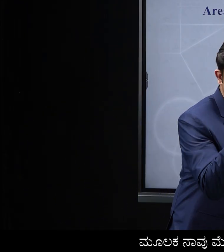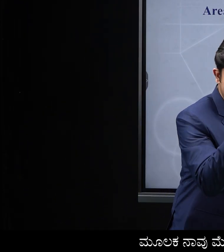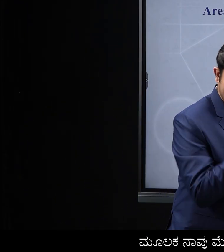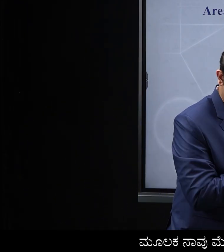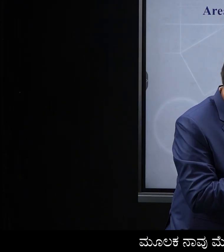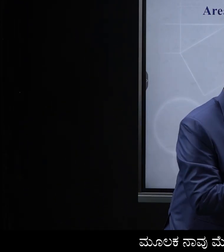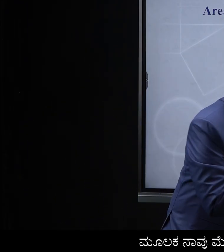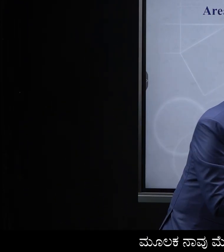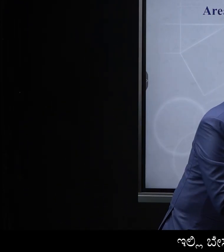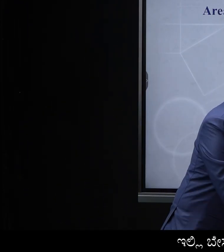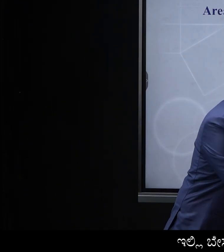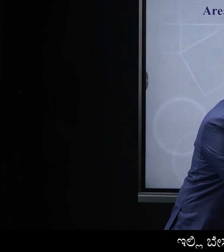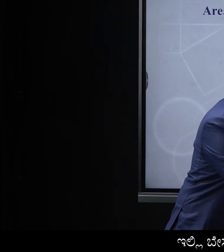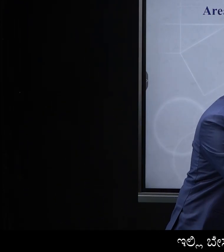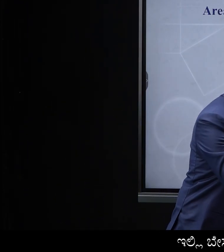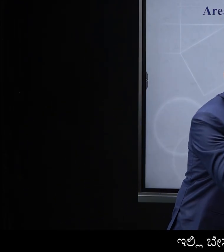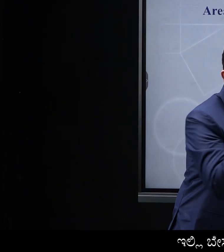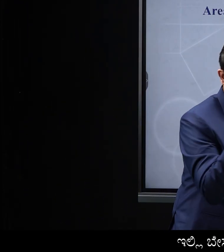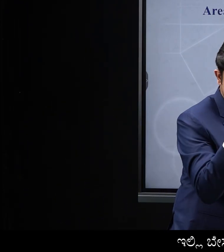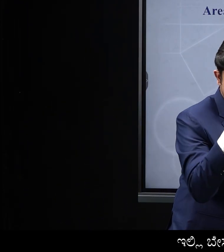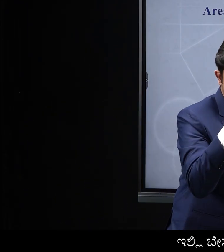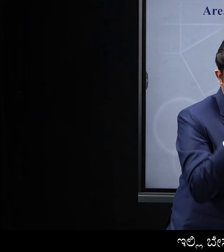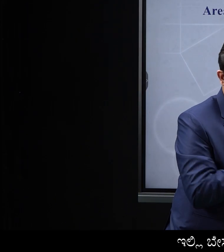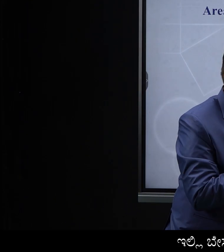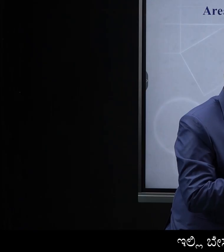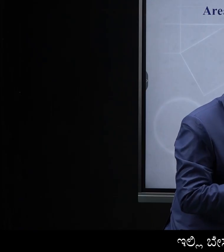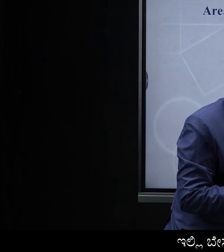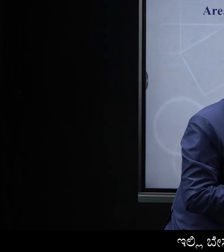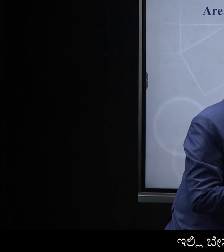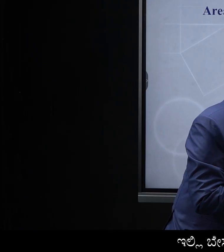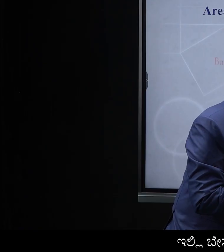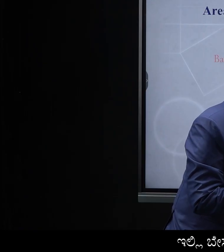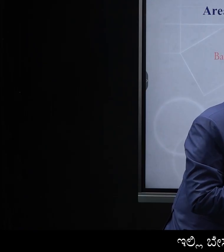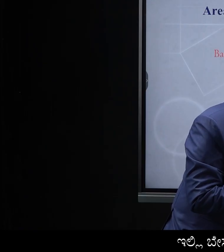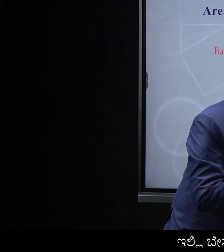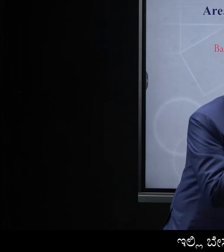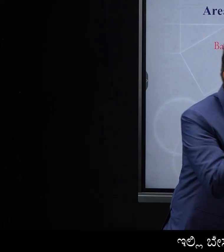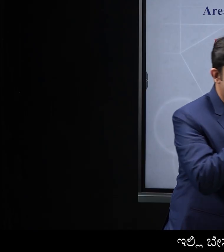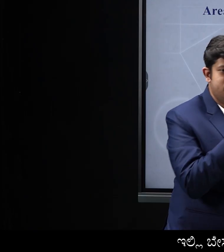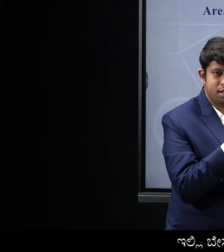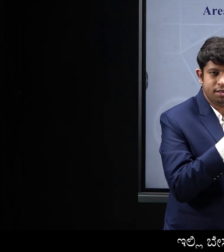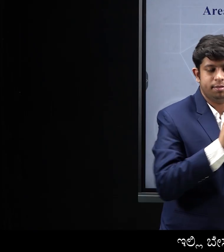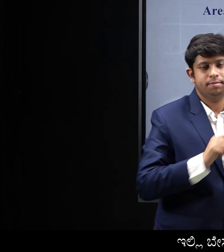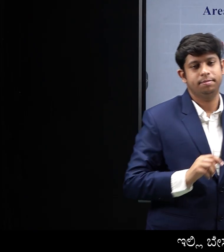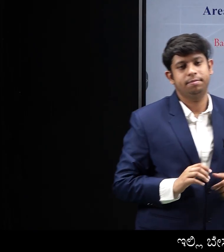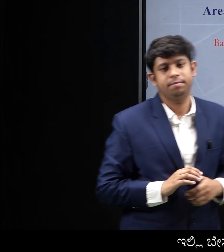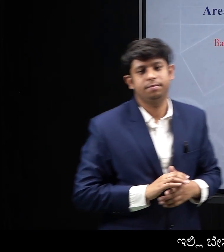ನೇರವಾಗಿ ಬಳಸಬಹುದು. ಇಲ್ಲಿ ಬೇಸ್ 3 ಸೆಂ ಮತ್ತು ಎತ್ತರ 4 ಸೆಂ.